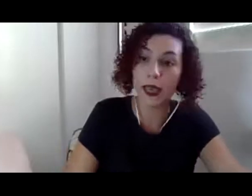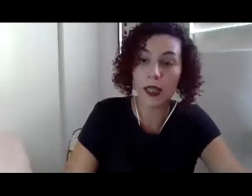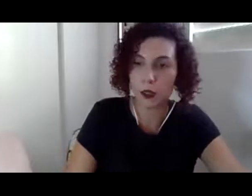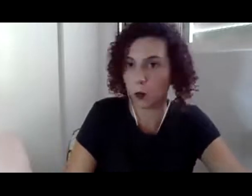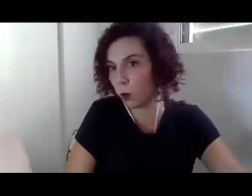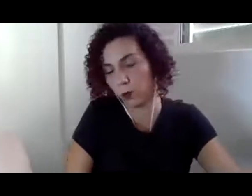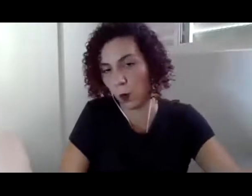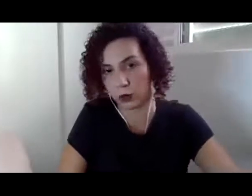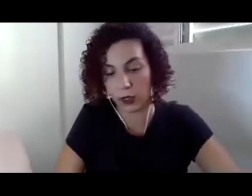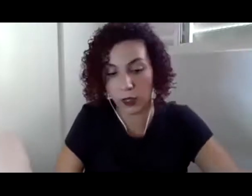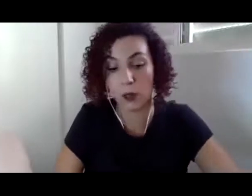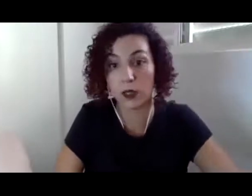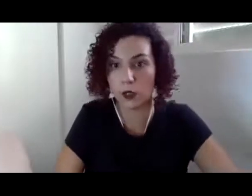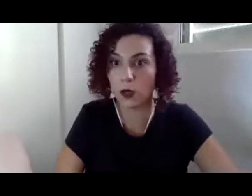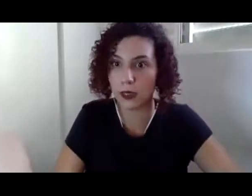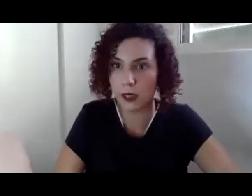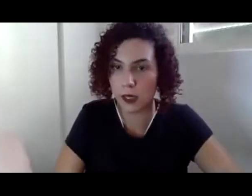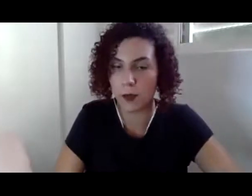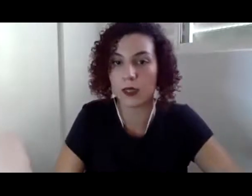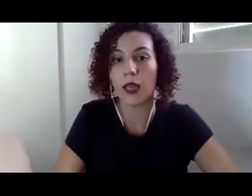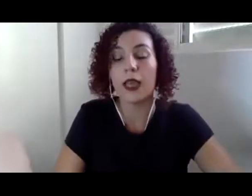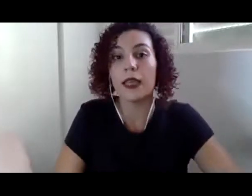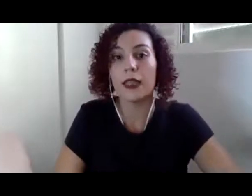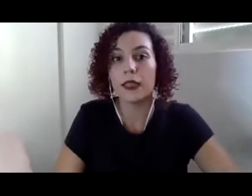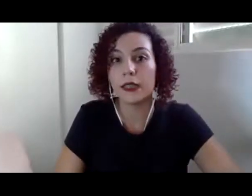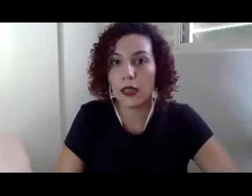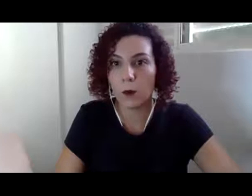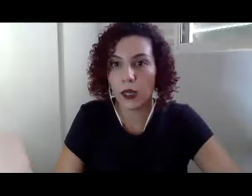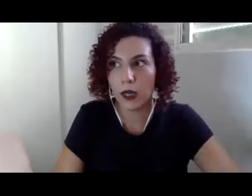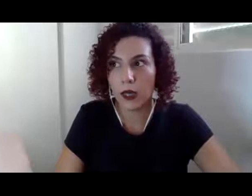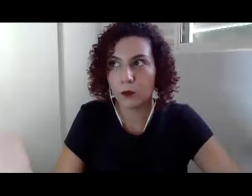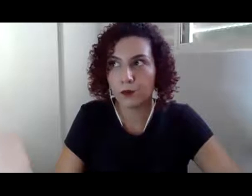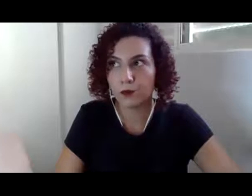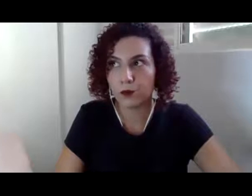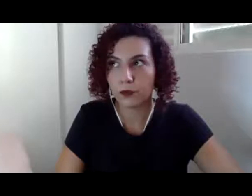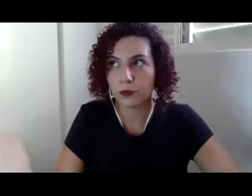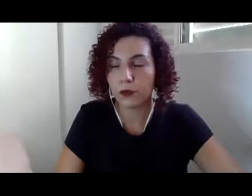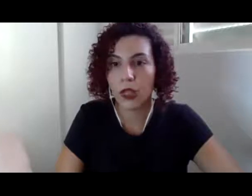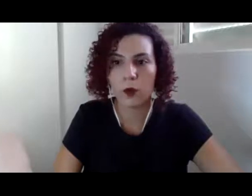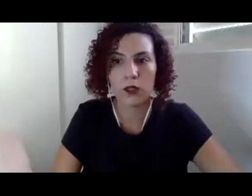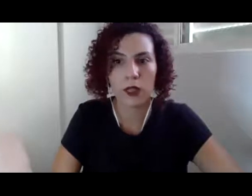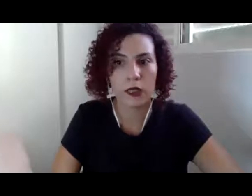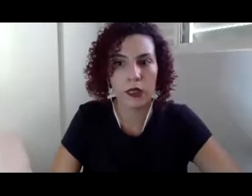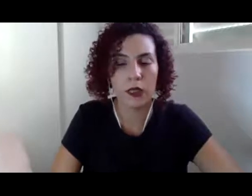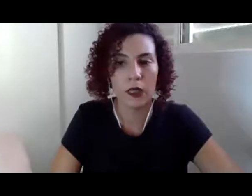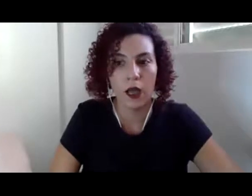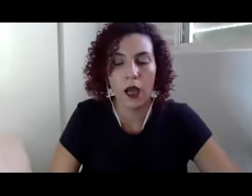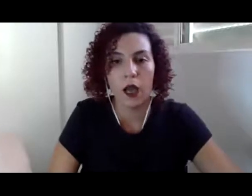língua inglesa ou outra língua, existe o Letras Libras. E, se não me engano, eu não